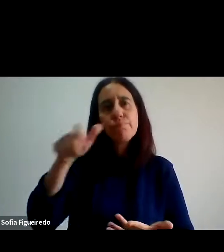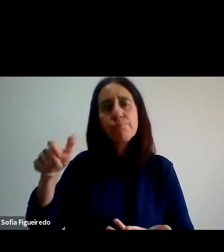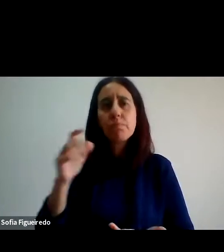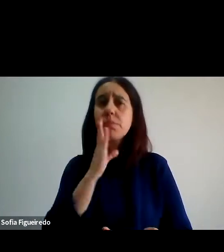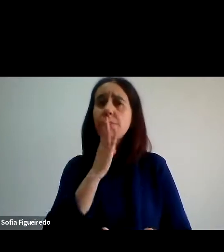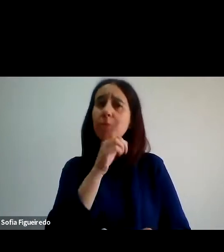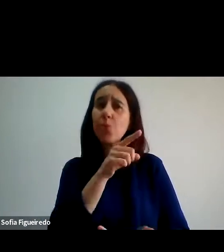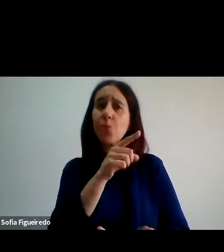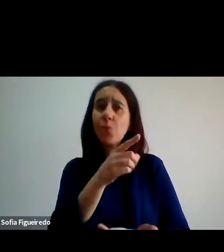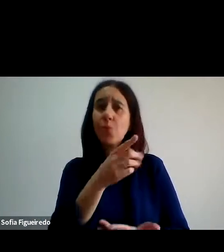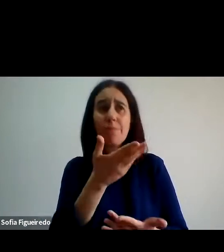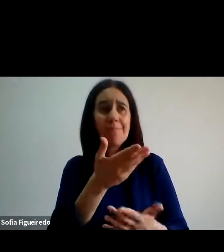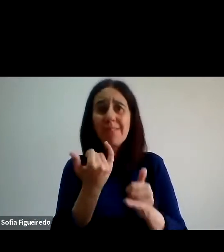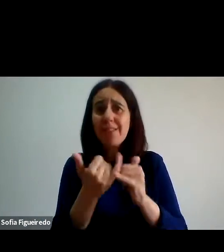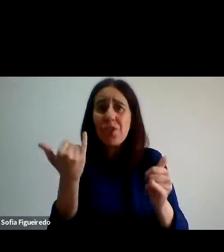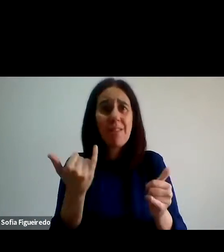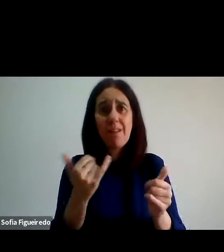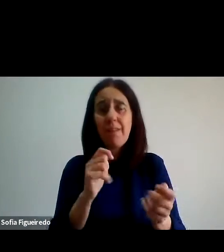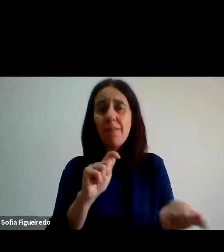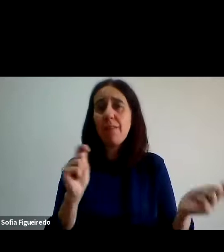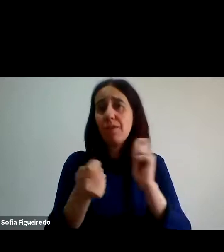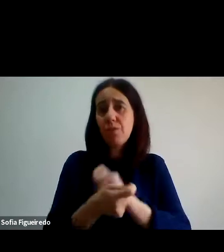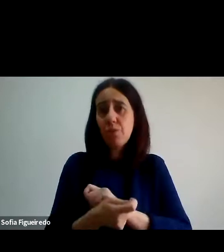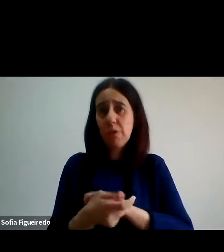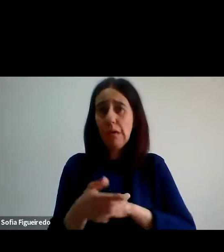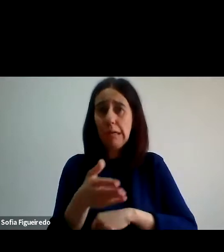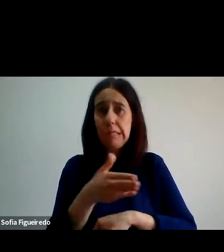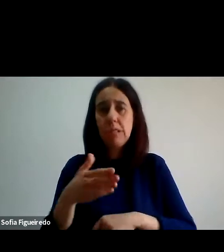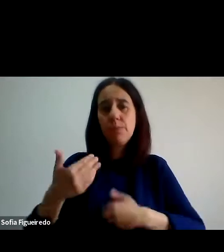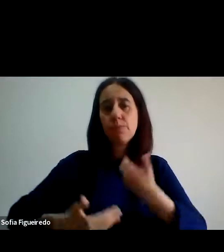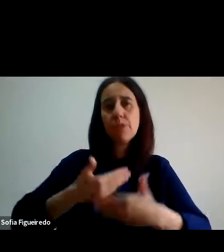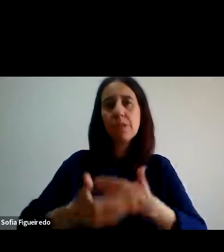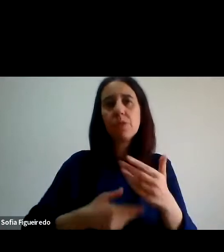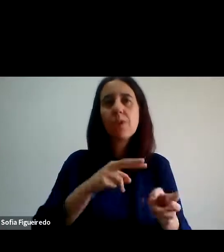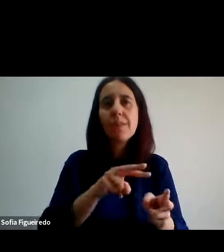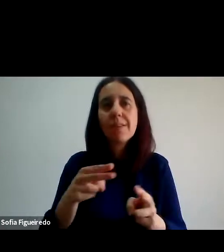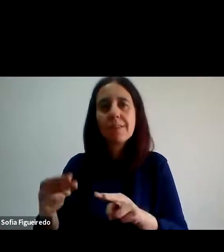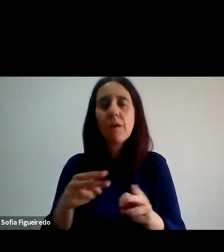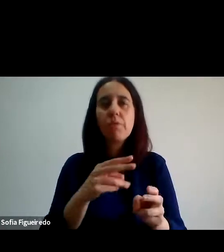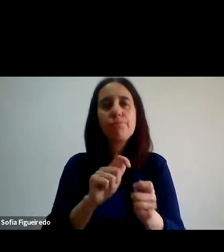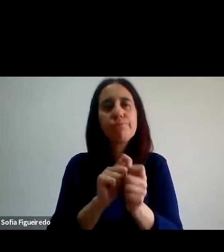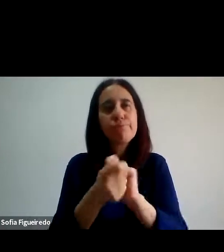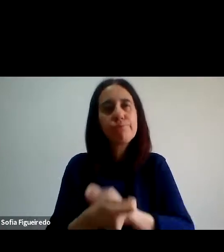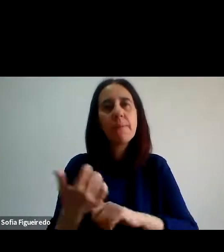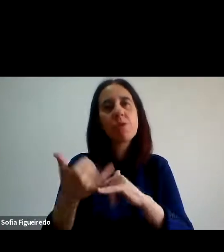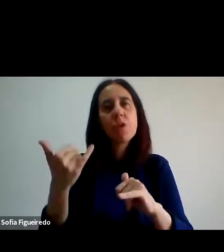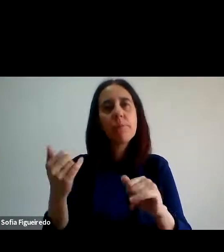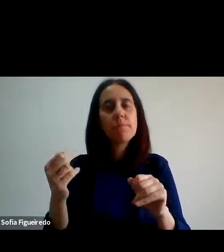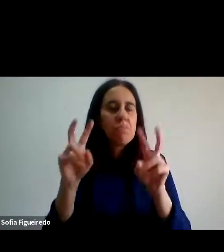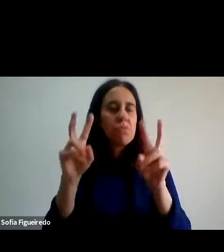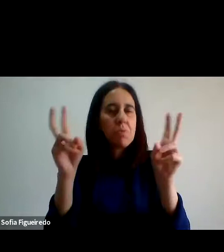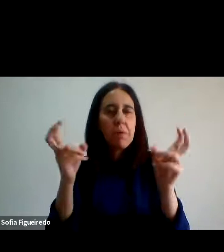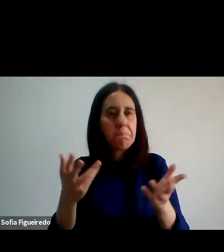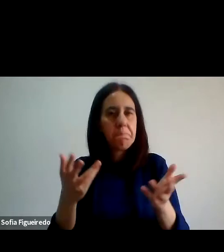pelo canal digital e pela transformação neste tal processo da transição, da transformação digital, como queremos chamar este processo.